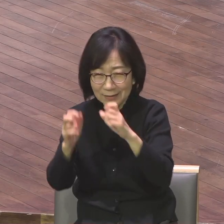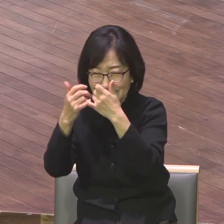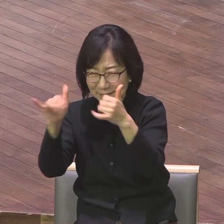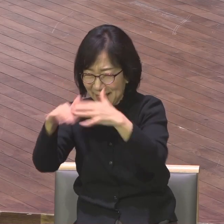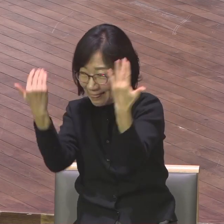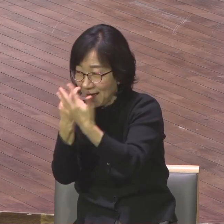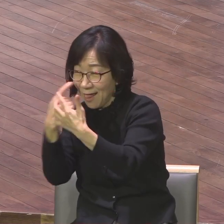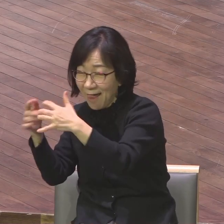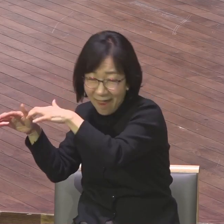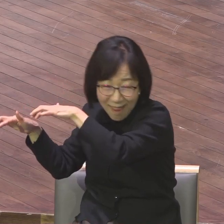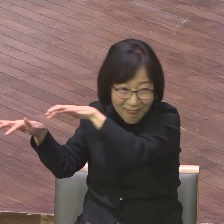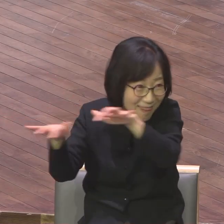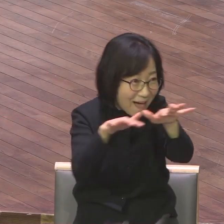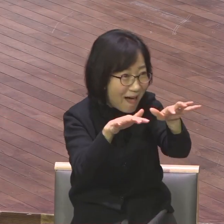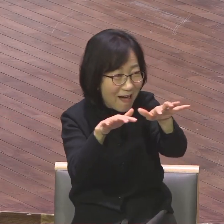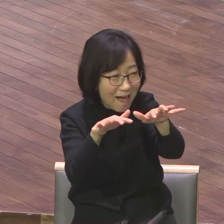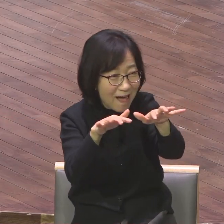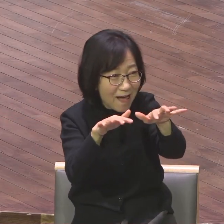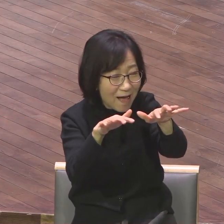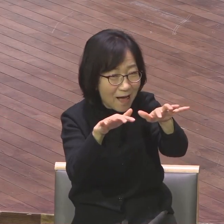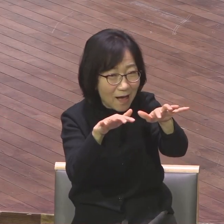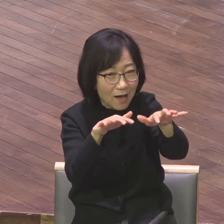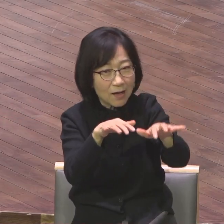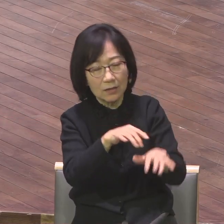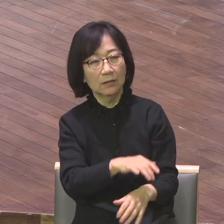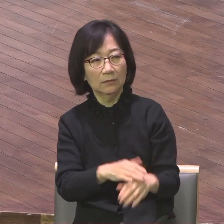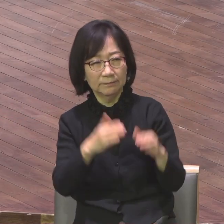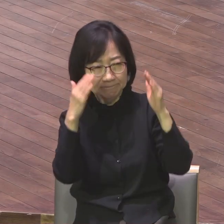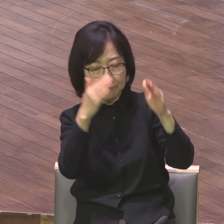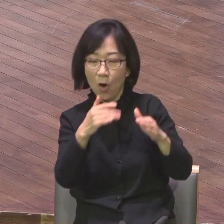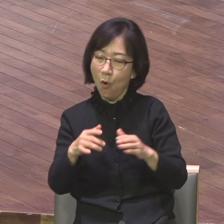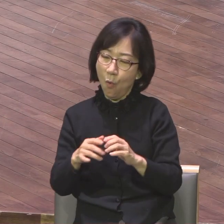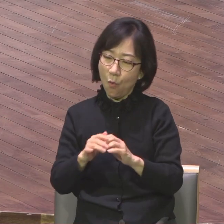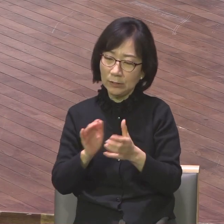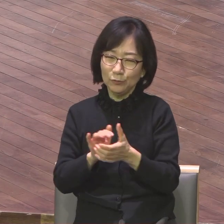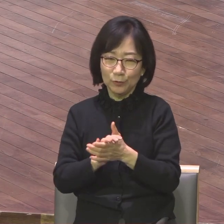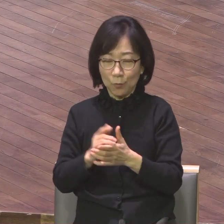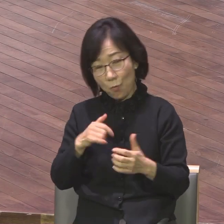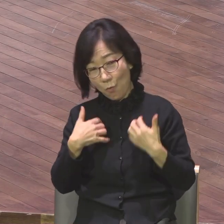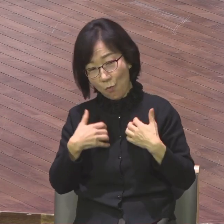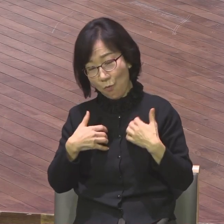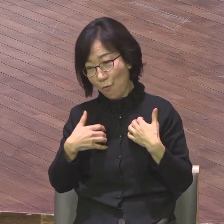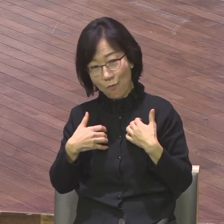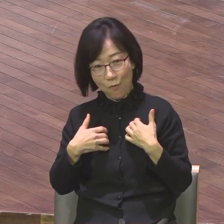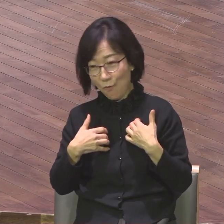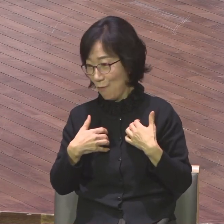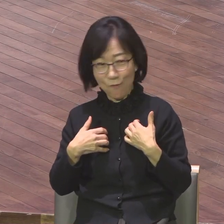기뻐해. 세례 요한은 자기가 바로 이런 덜러리 기쁨을